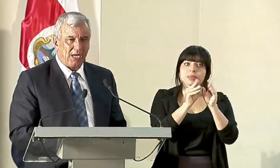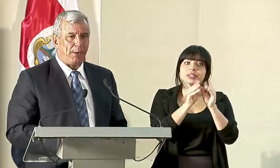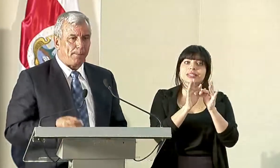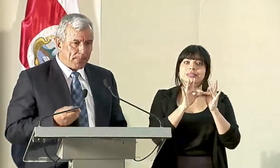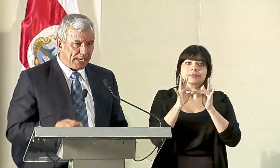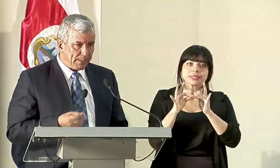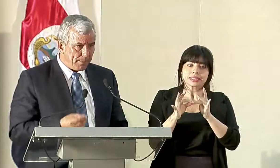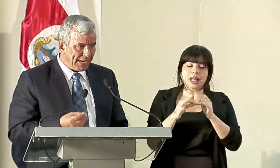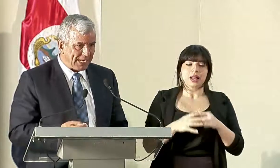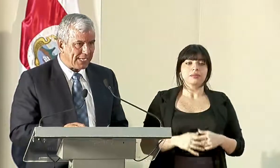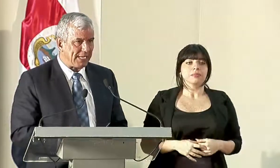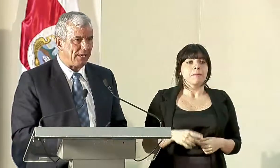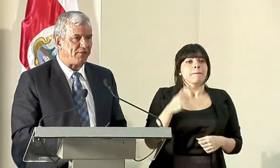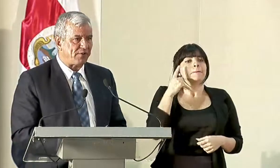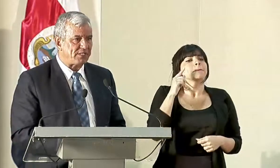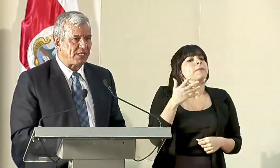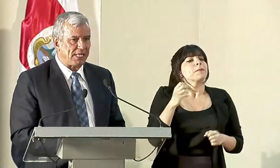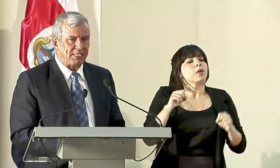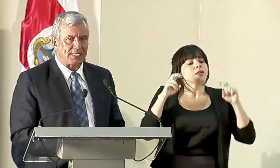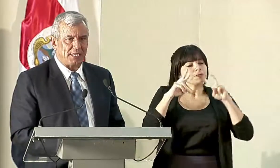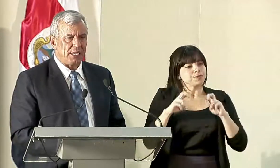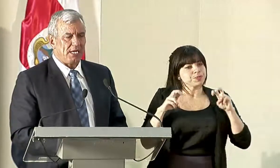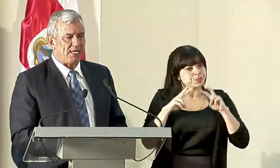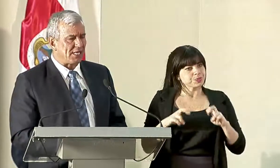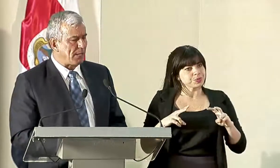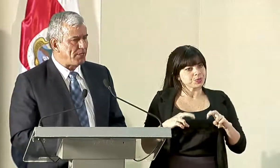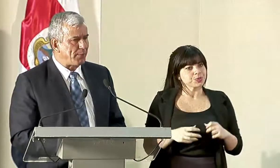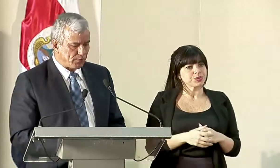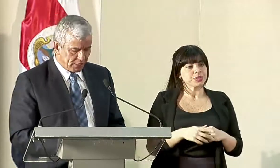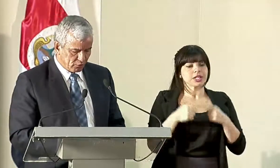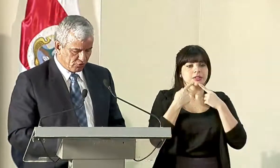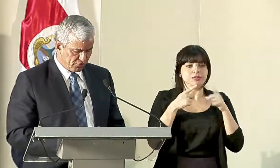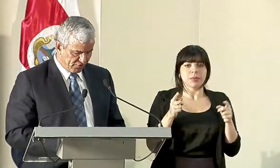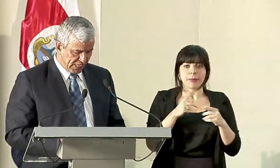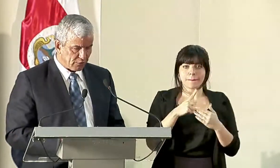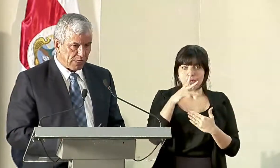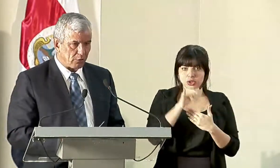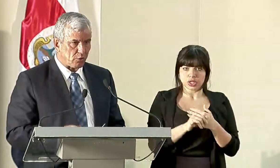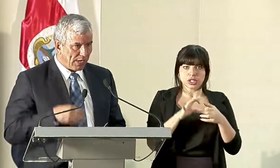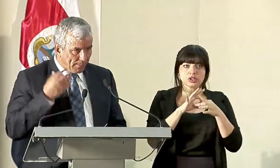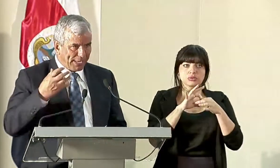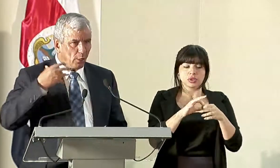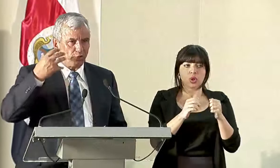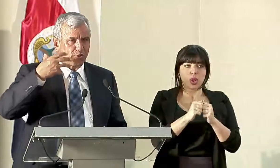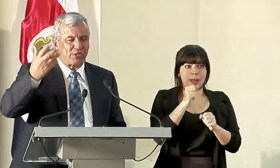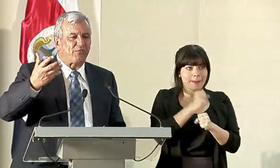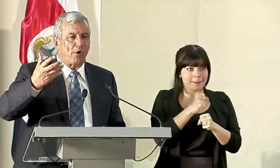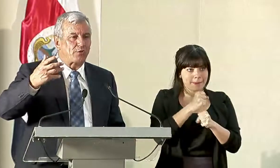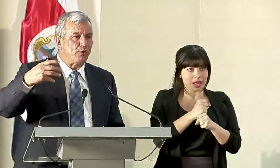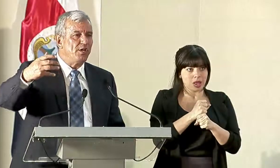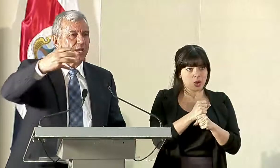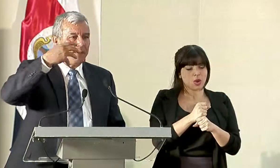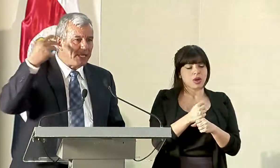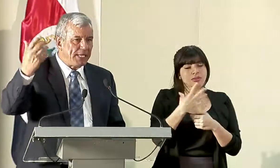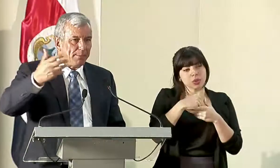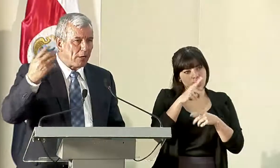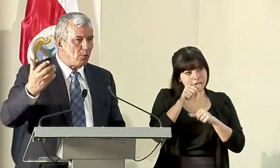especial para que revise y analice y dictamine proyectos relacionados con el empleo dentro de este